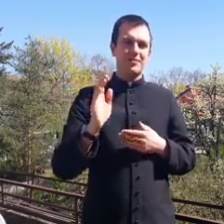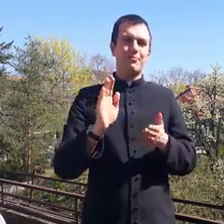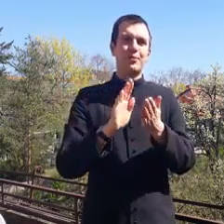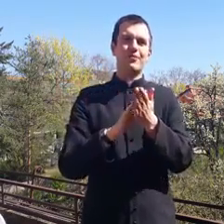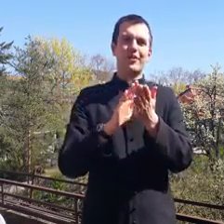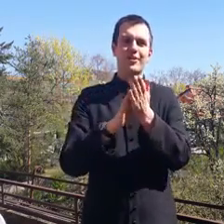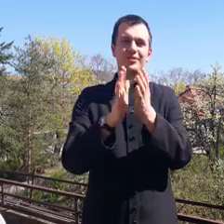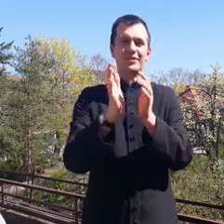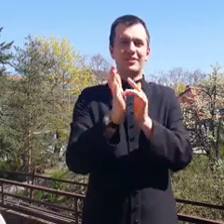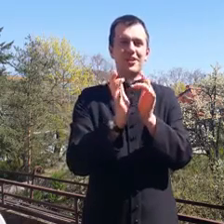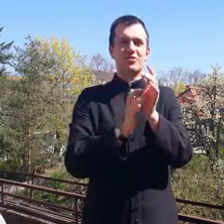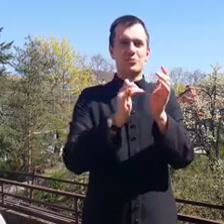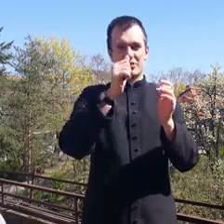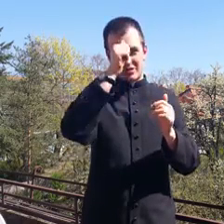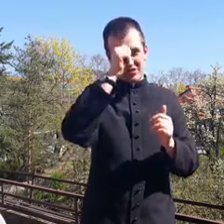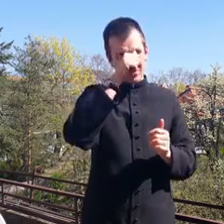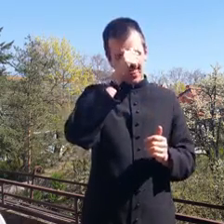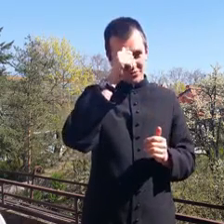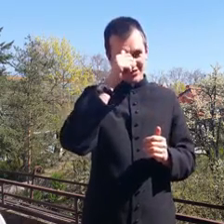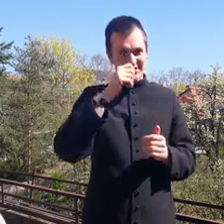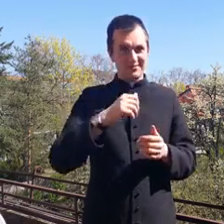chwalebny jezus chrystus